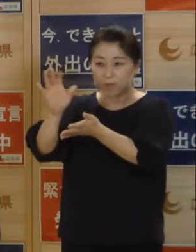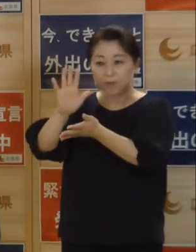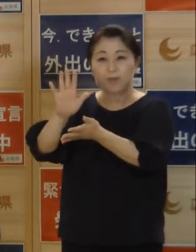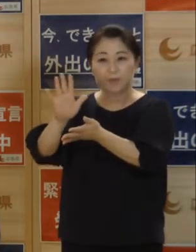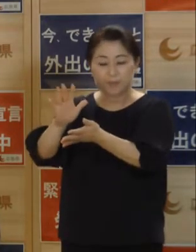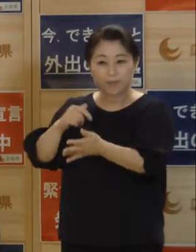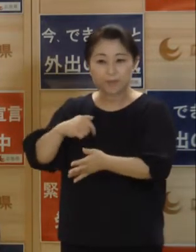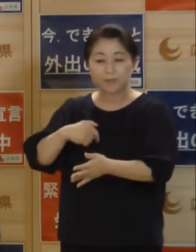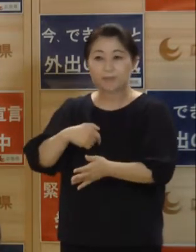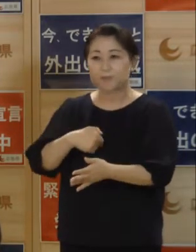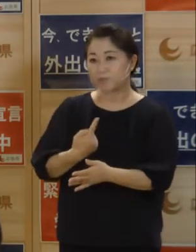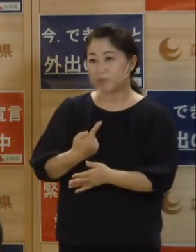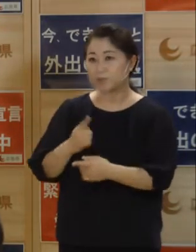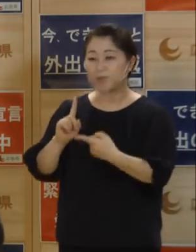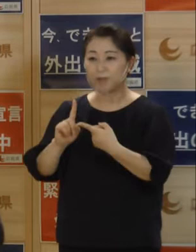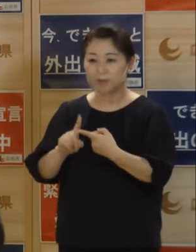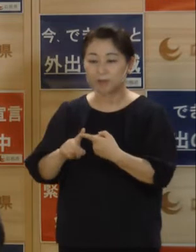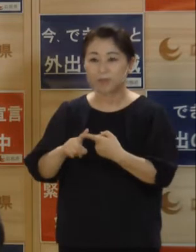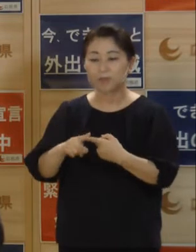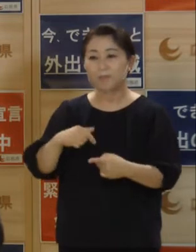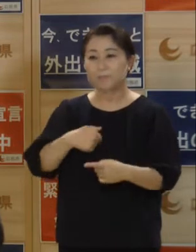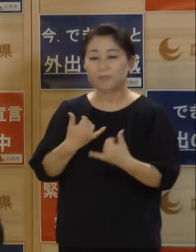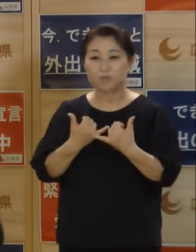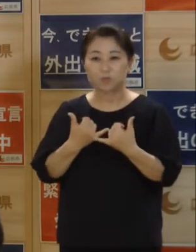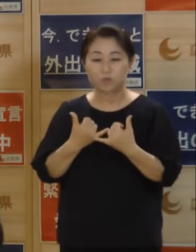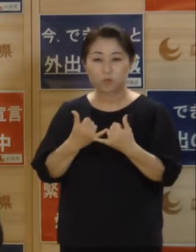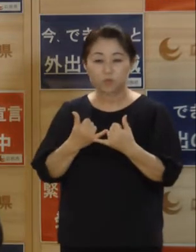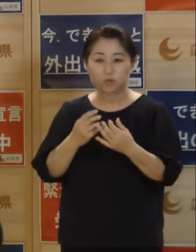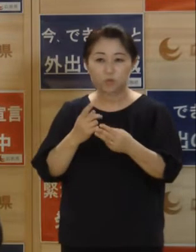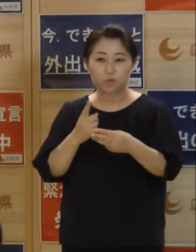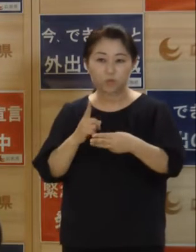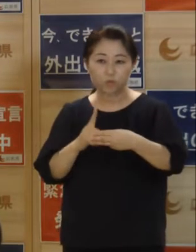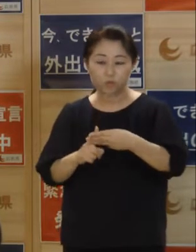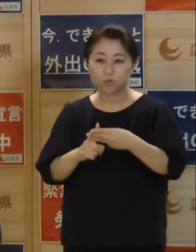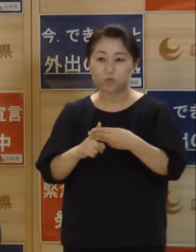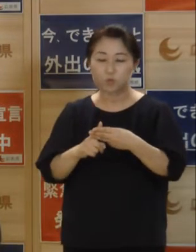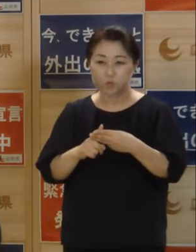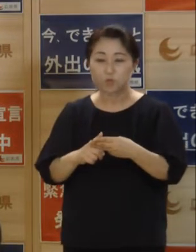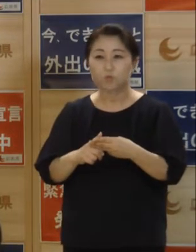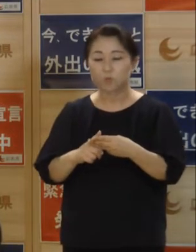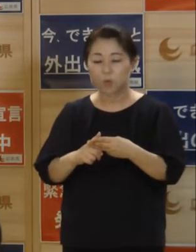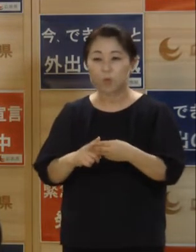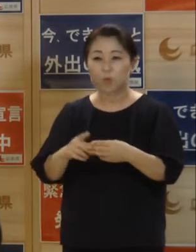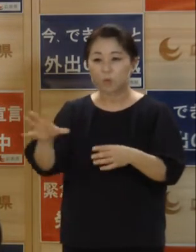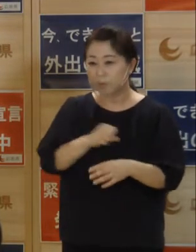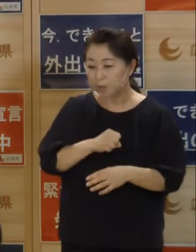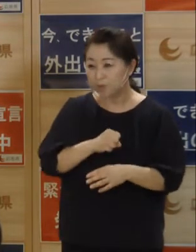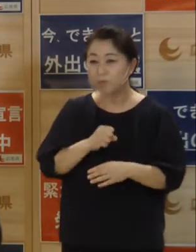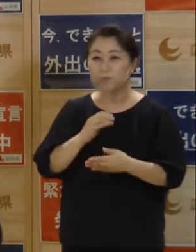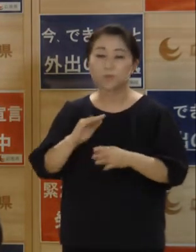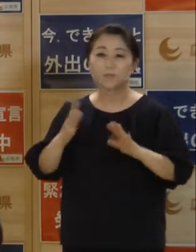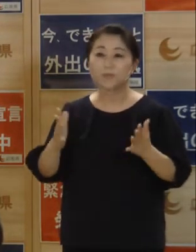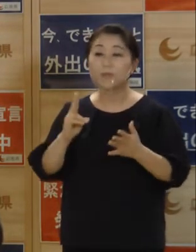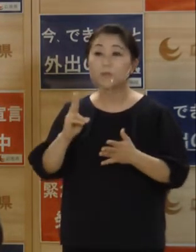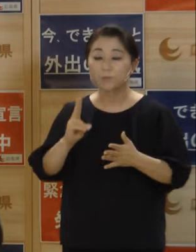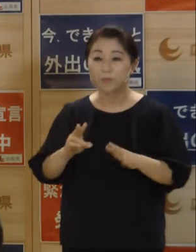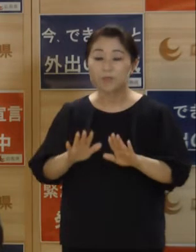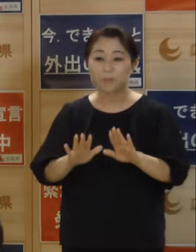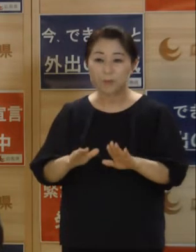民主主義を奪うという、そういうようなことありえますので、今この選挙違反がですね、この非常